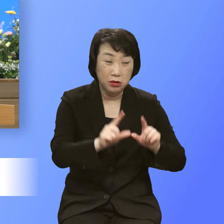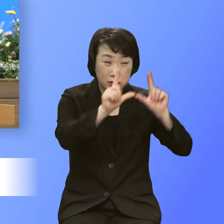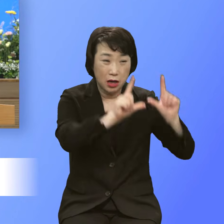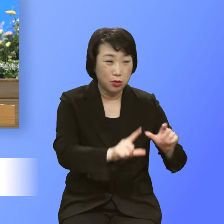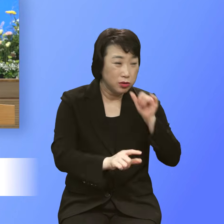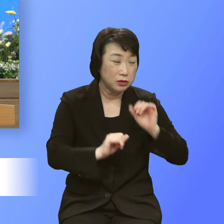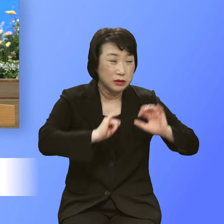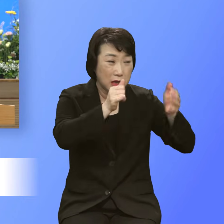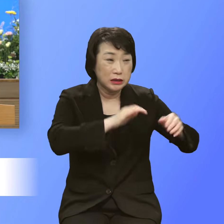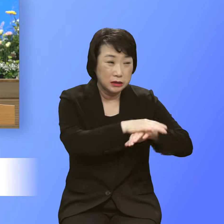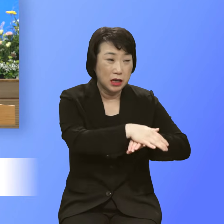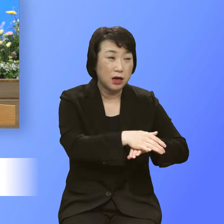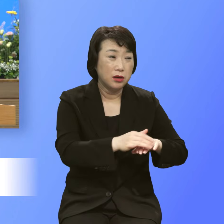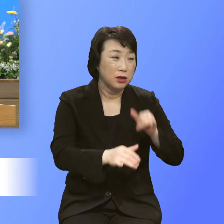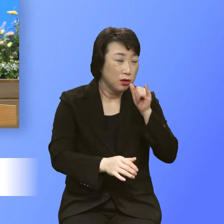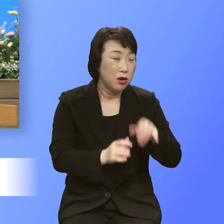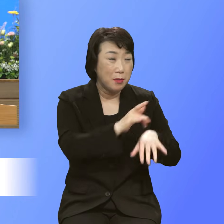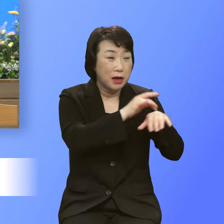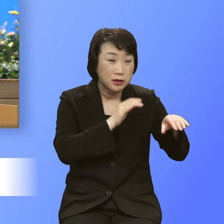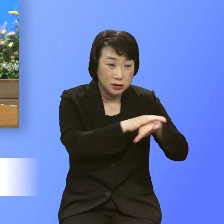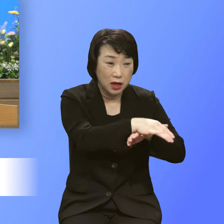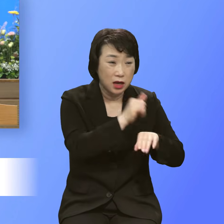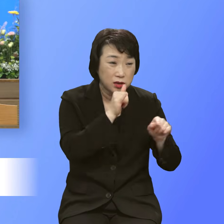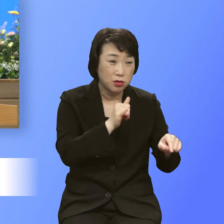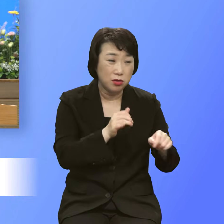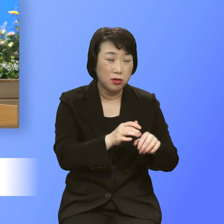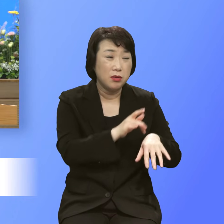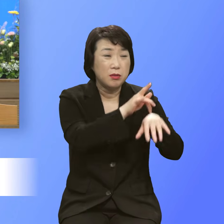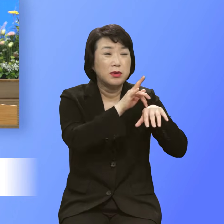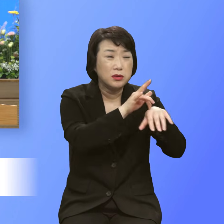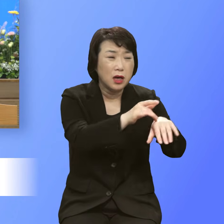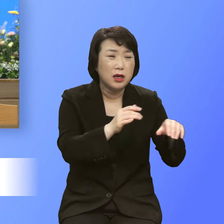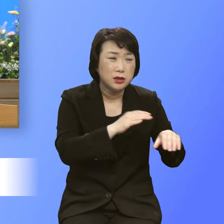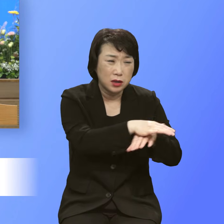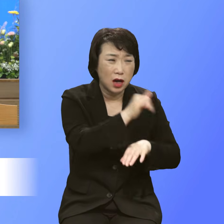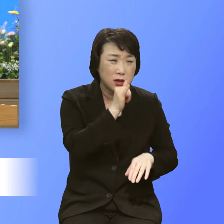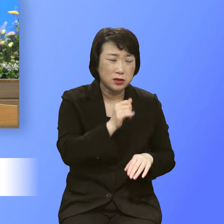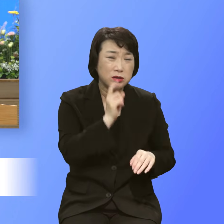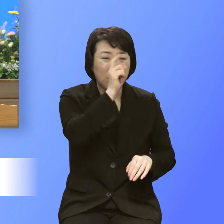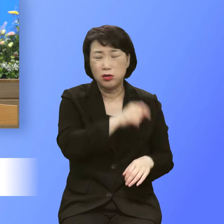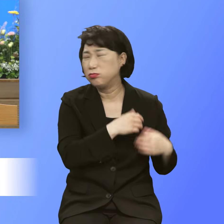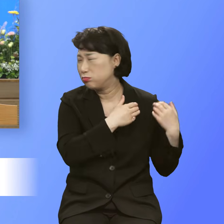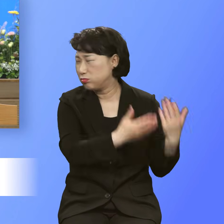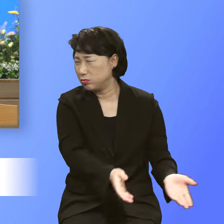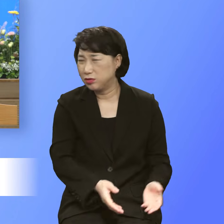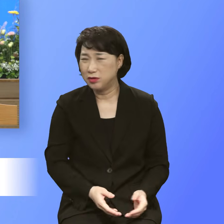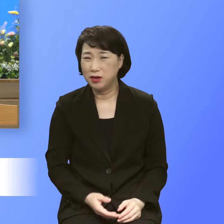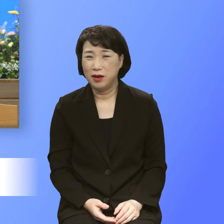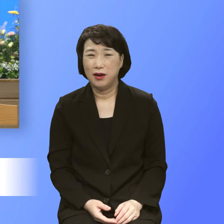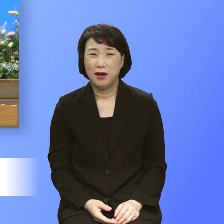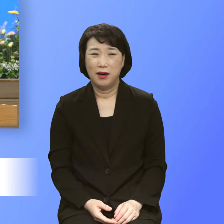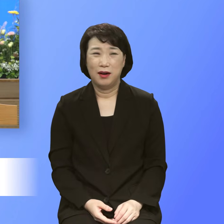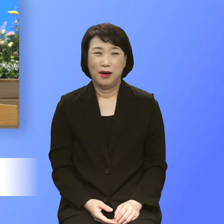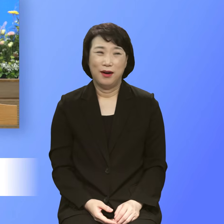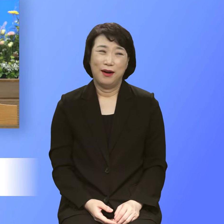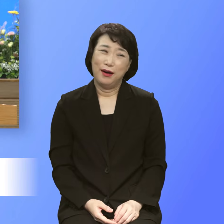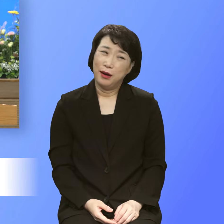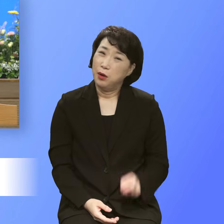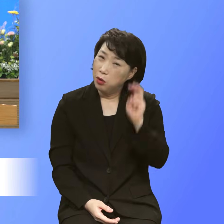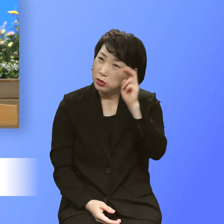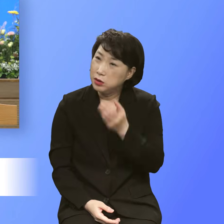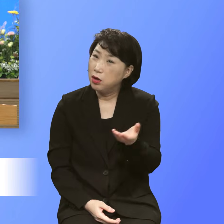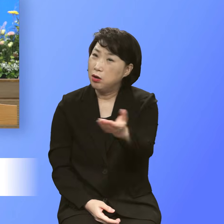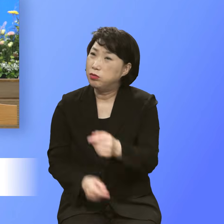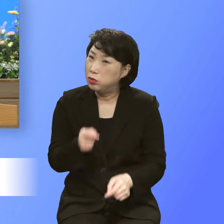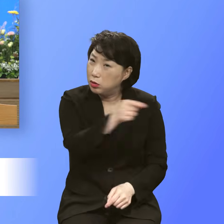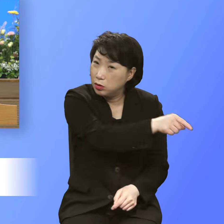살고 세속적이고 마귀적이고 사단적이고 더러움에 내버려 버렸대. 혹시 여기